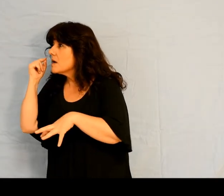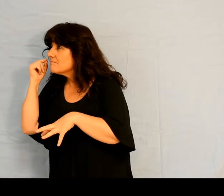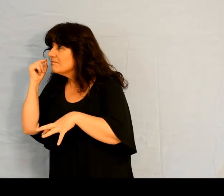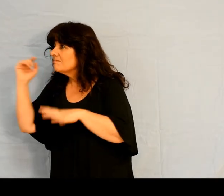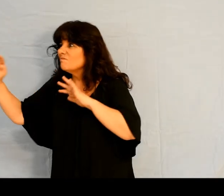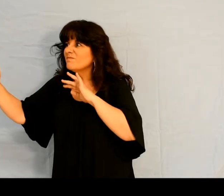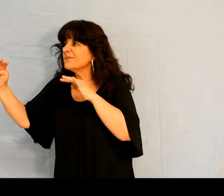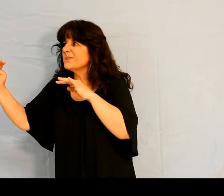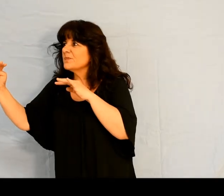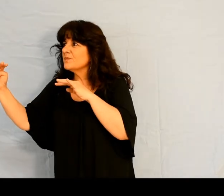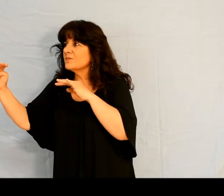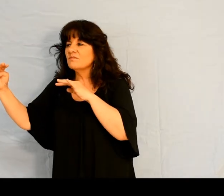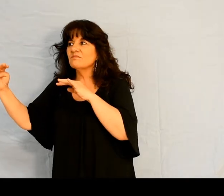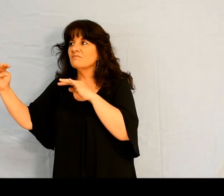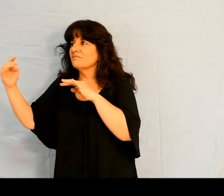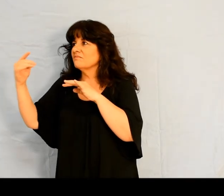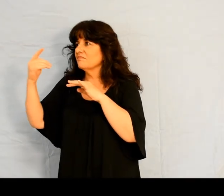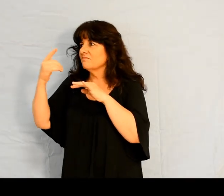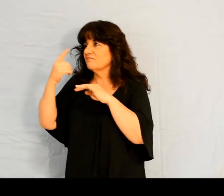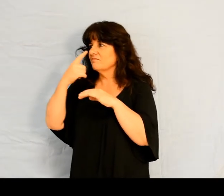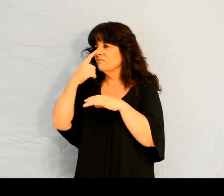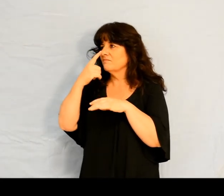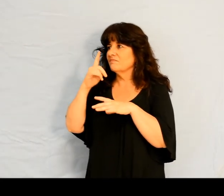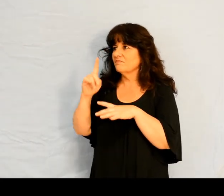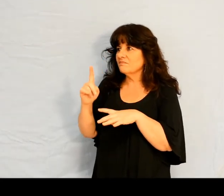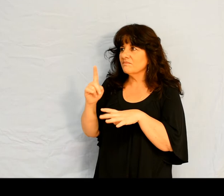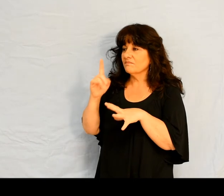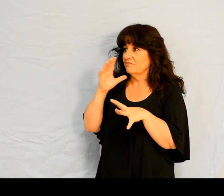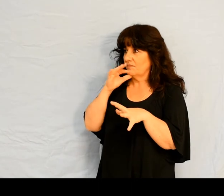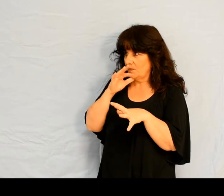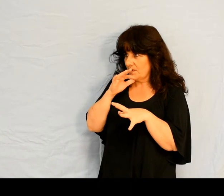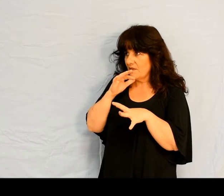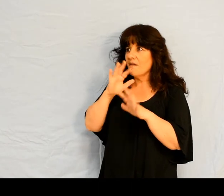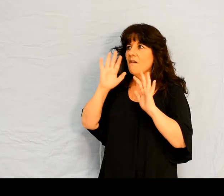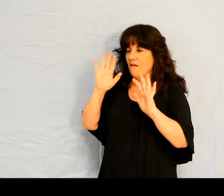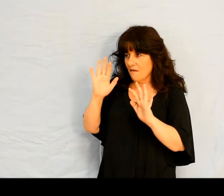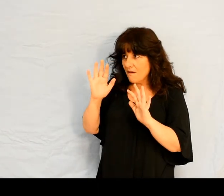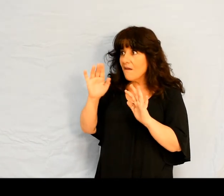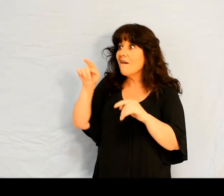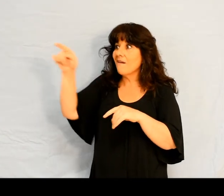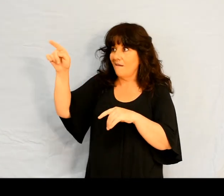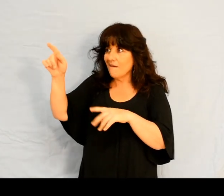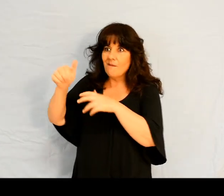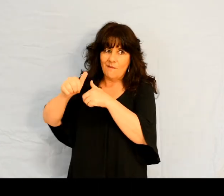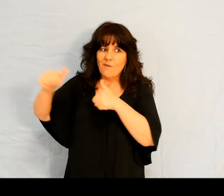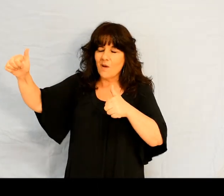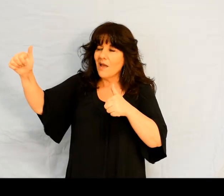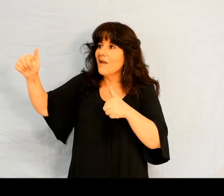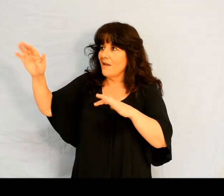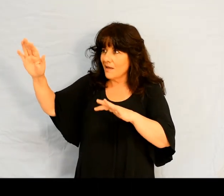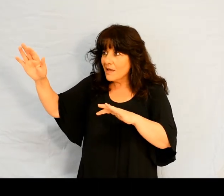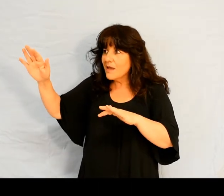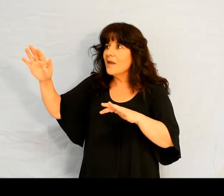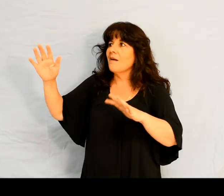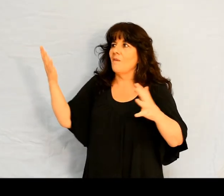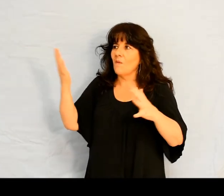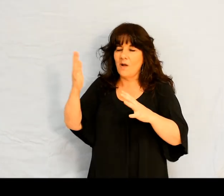S'il ne le peut pas, il envoie, pendant que l'autre est encore au loin, une délégation